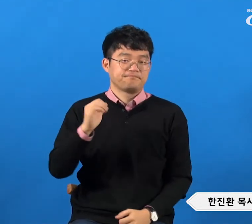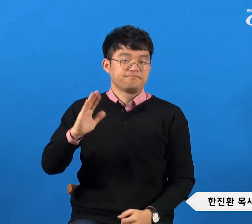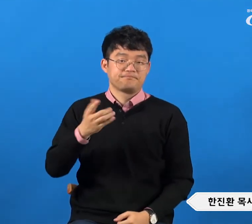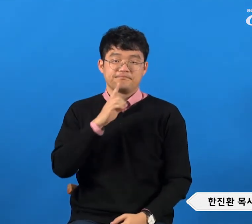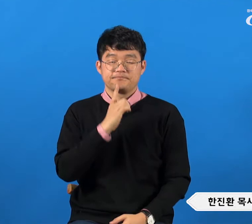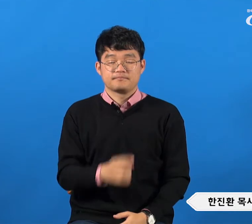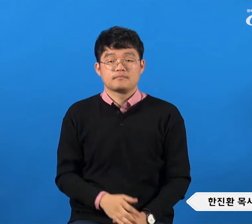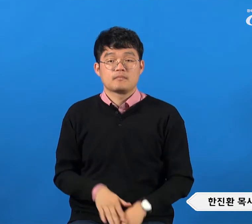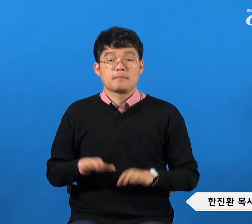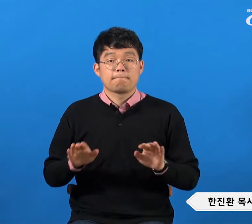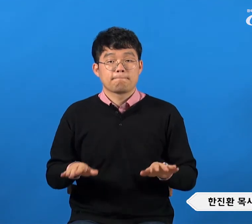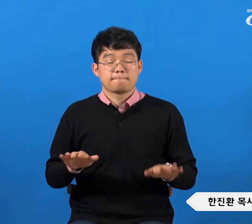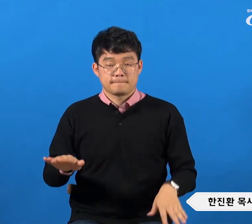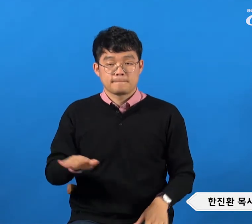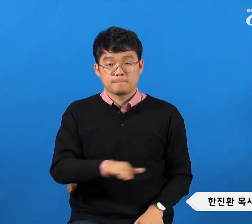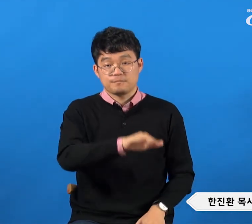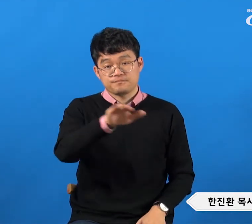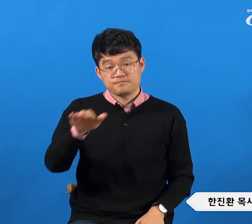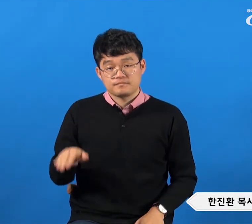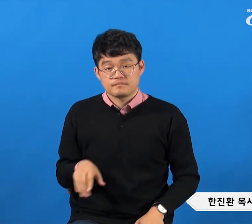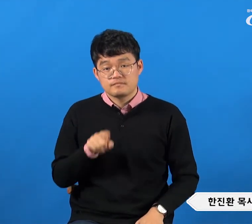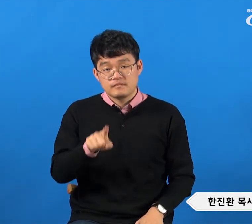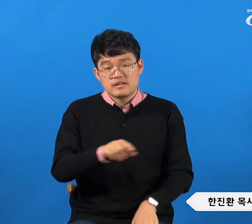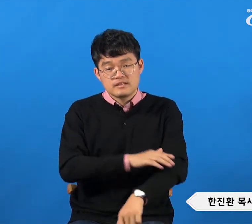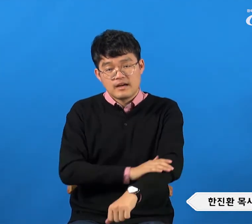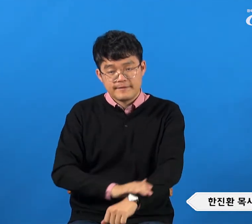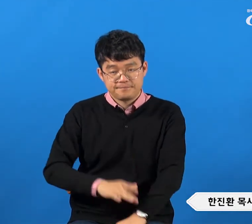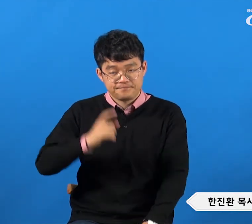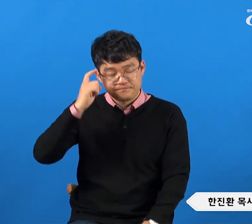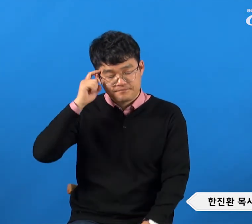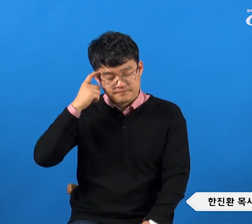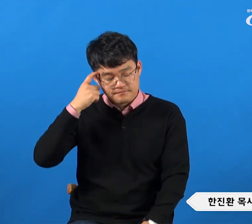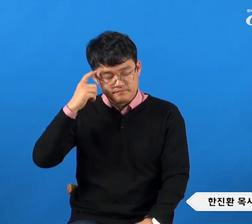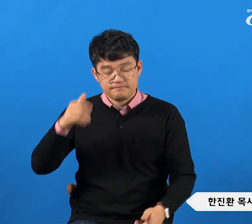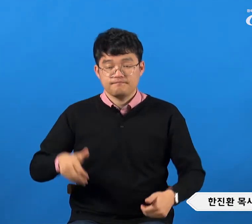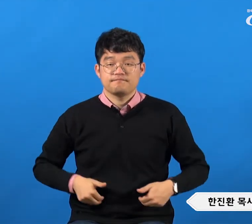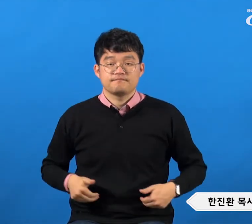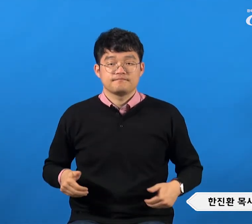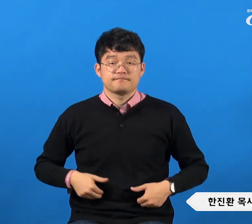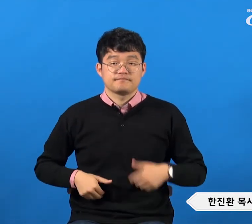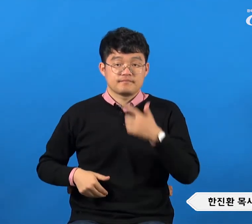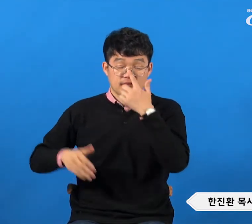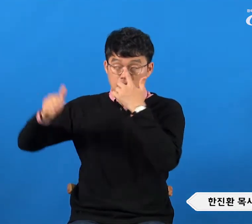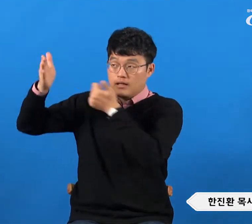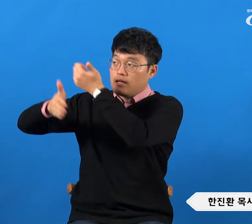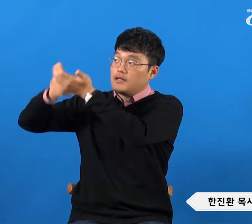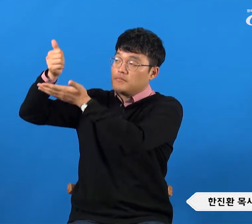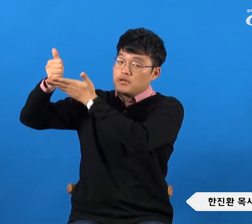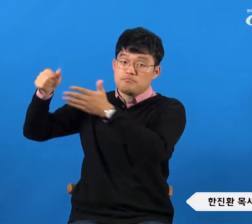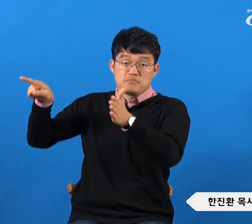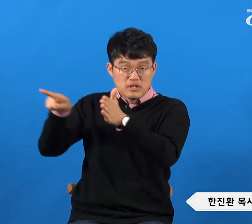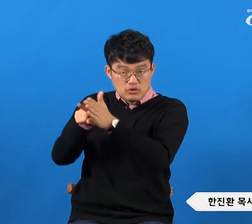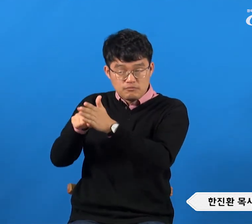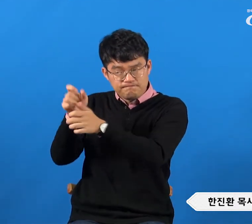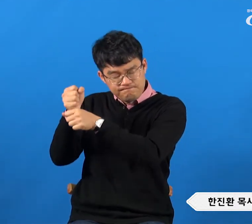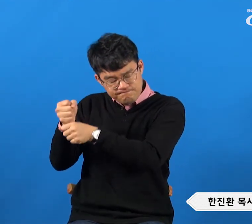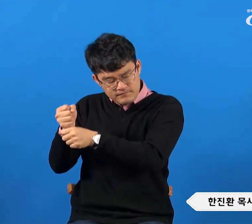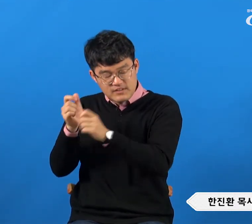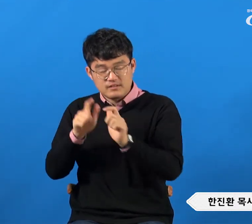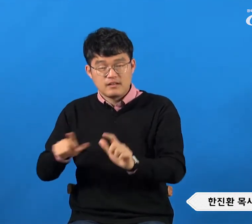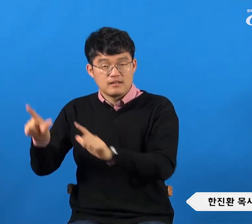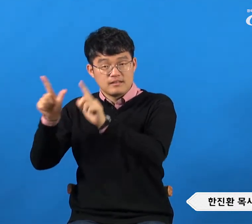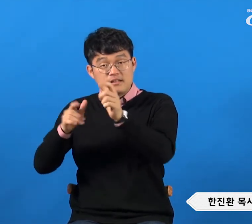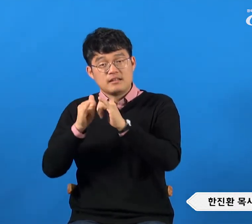말씀이죠. 오늘 우리가 이것을 좀 잘 생각을 해야 되겠습니다. 하나님을 믿고 사는 사람은